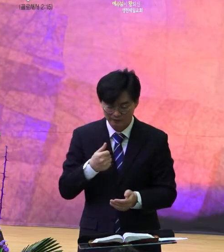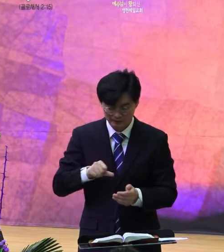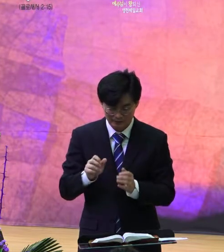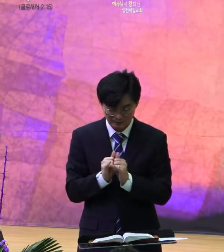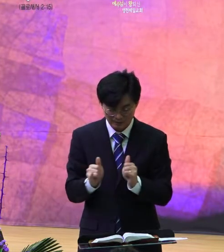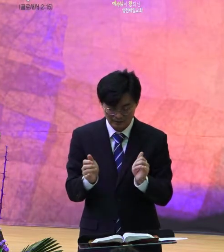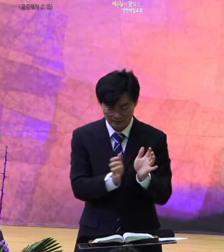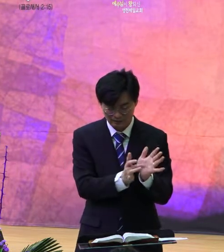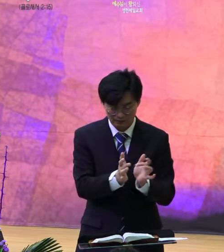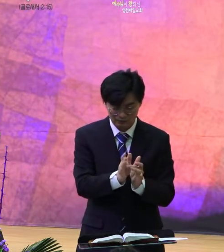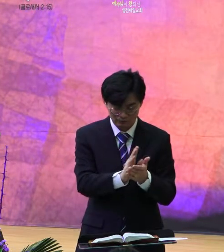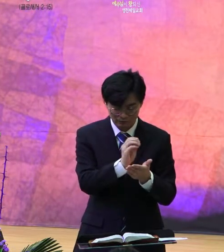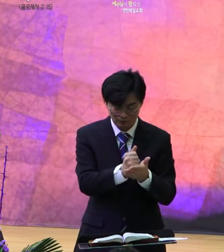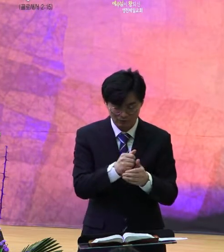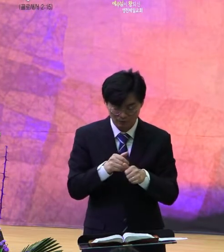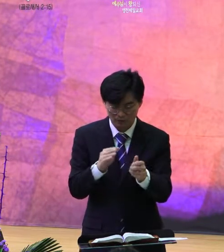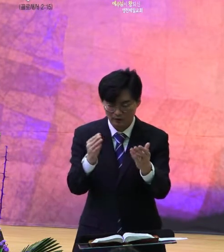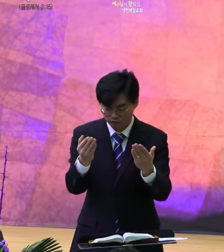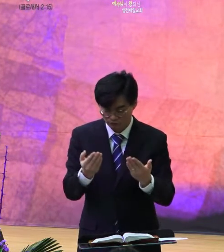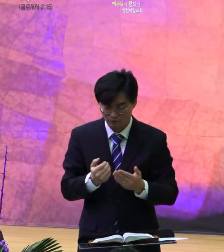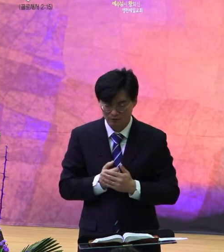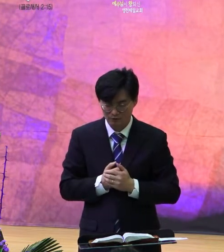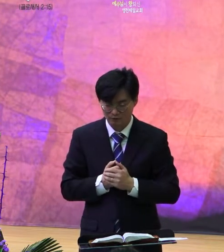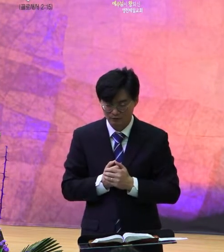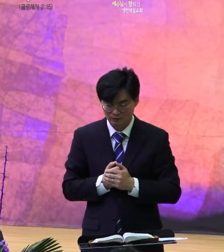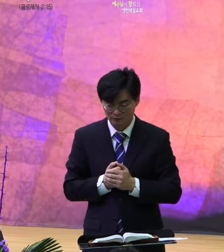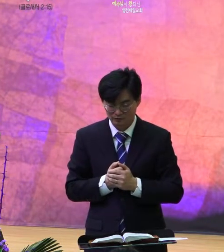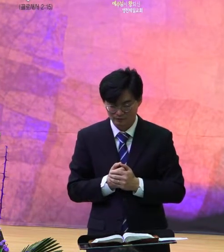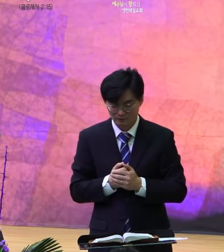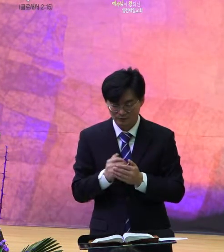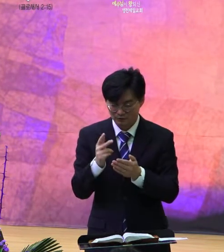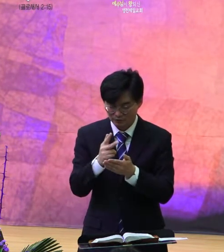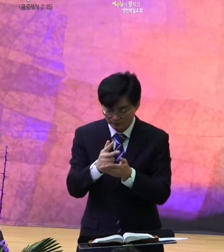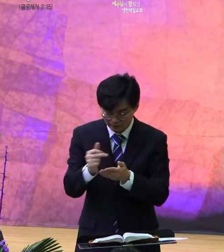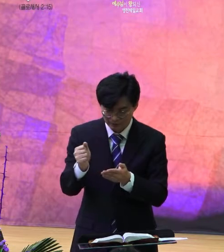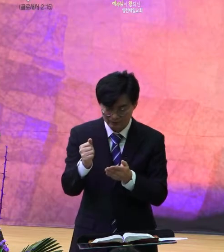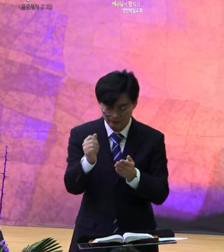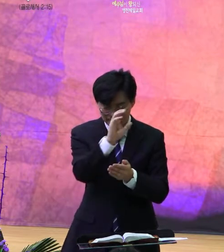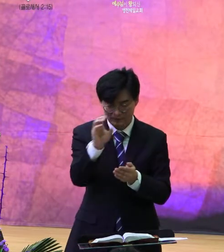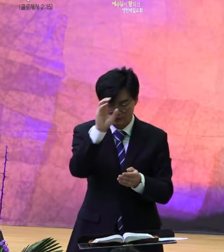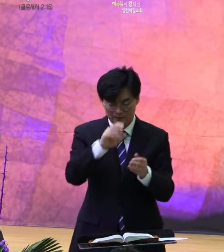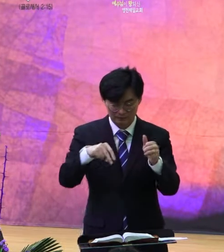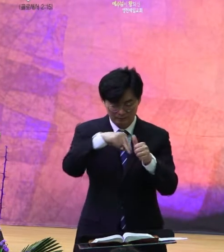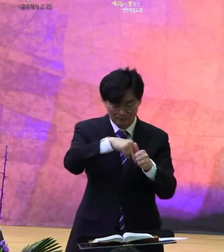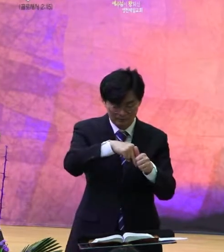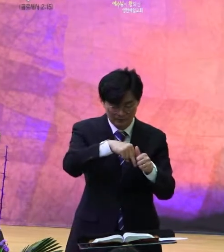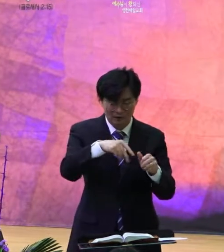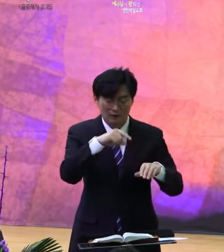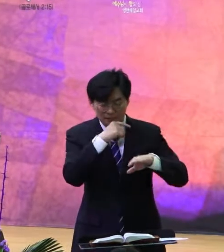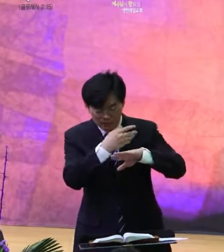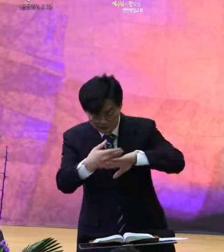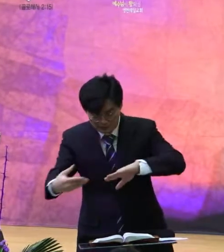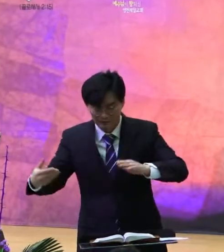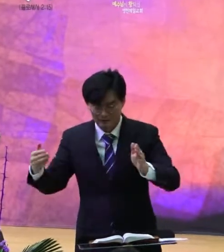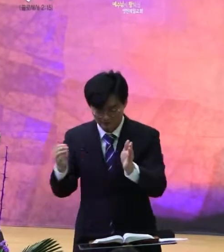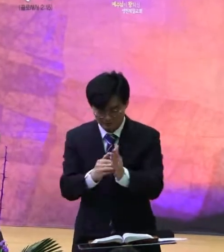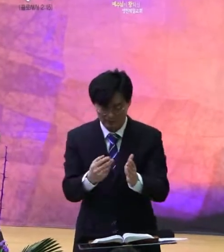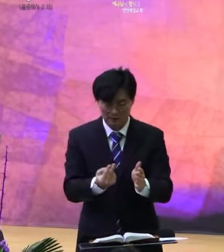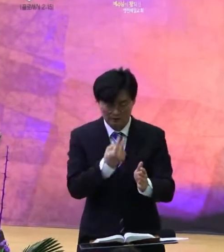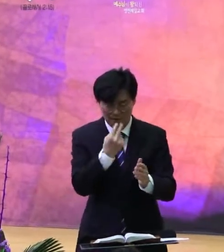그리스도를 이 땅에 보내주시고, 우리 주님께서는 우리를 위해서 물과 피를 다 쏟으시고 생명을